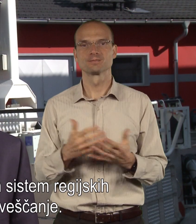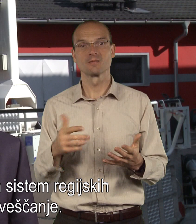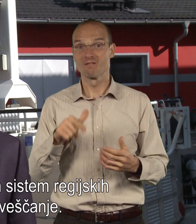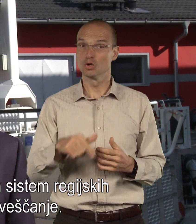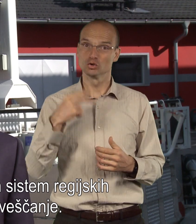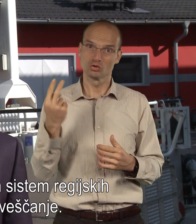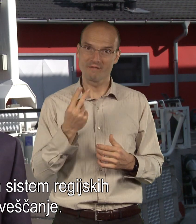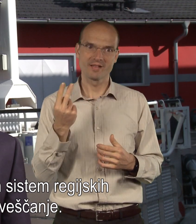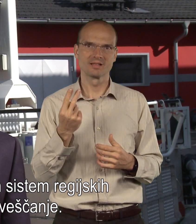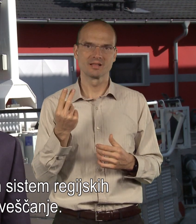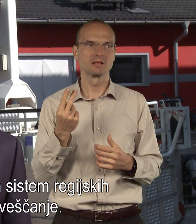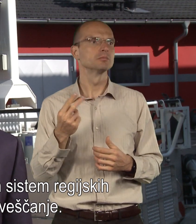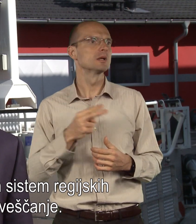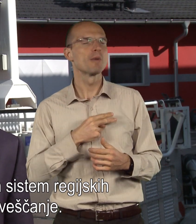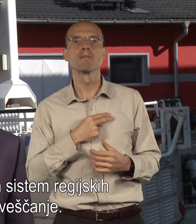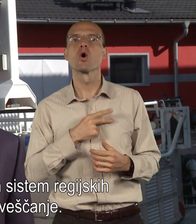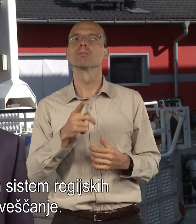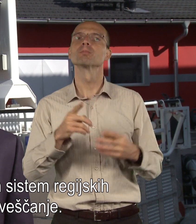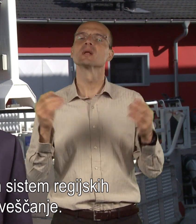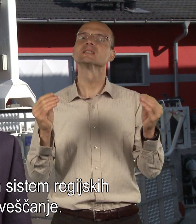Torej v Sloveniji je pač en tak sistem